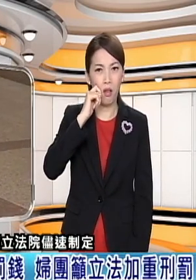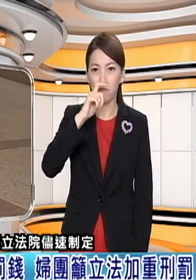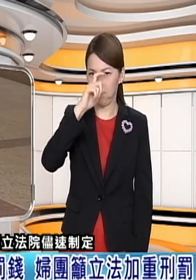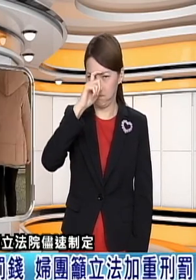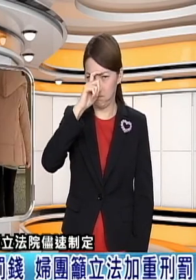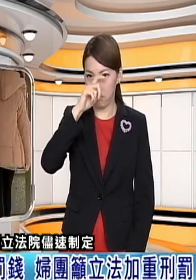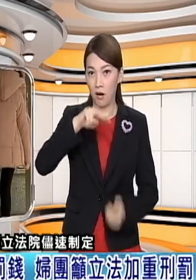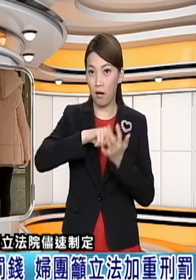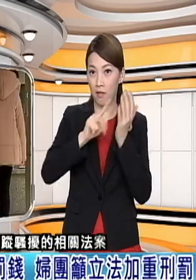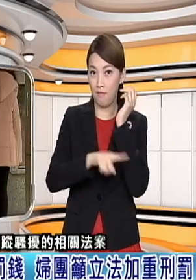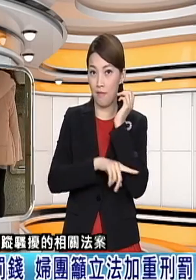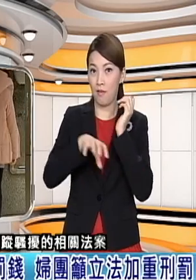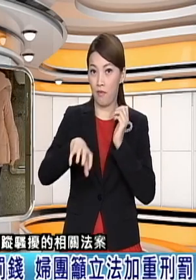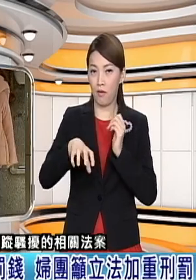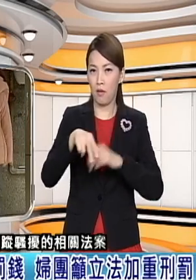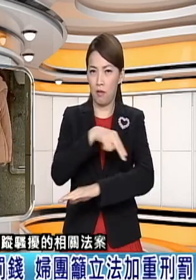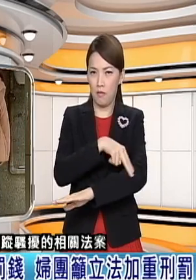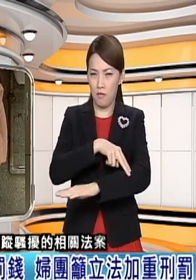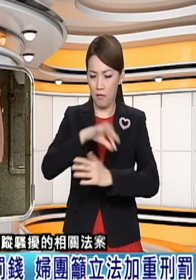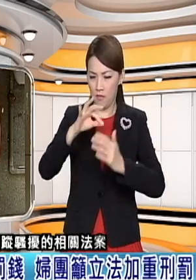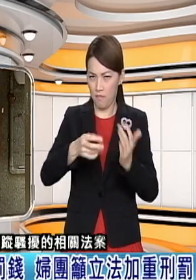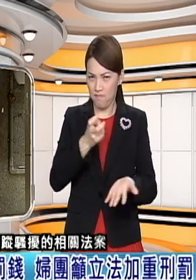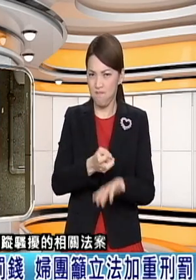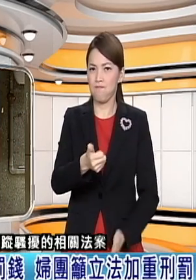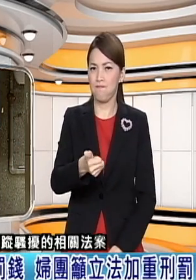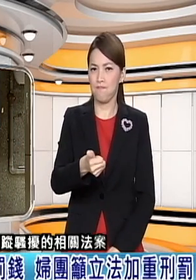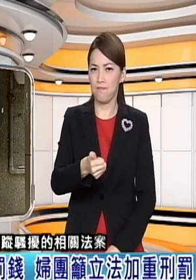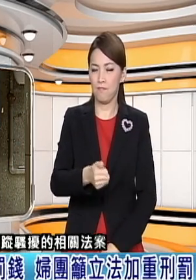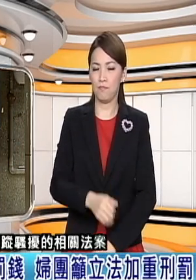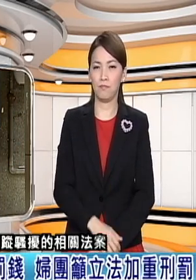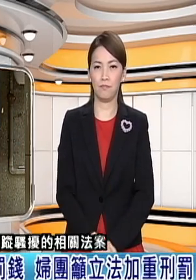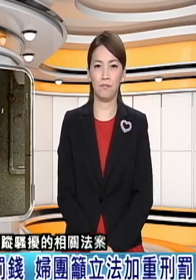尽速制定防治跟踪骚扰的相关法案。